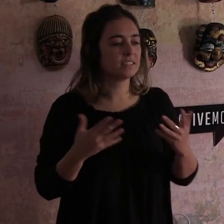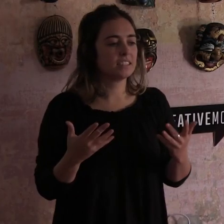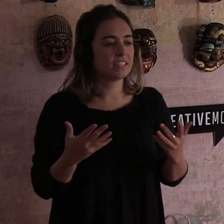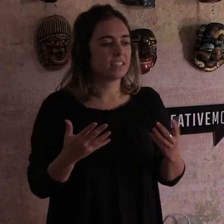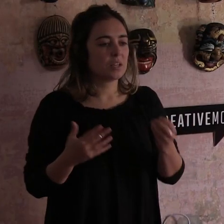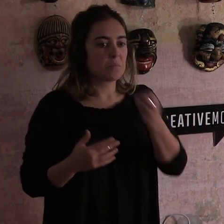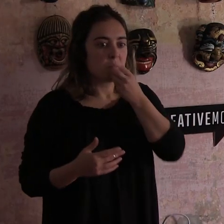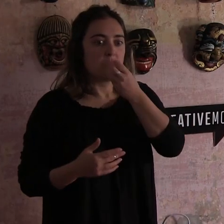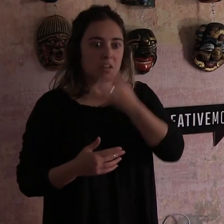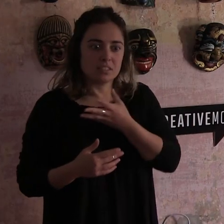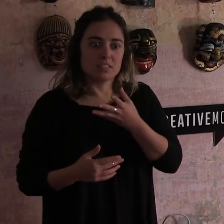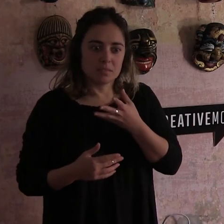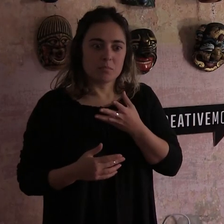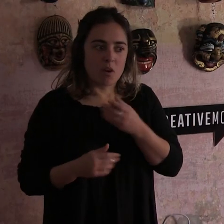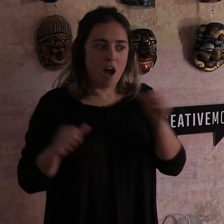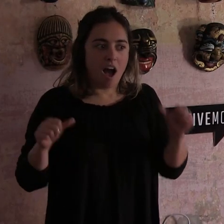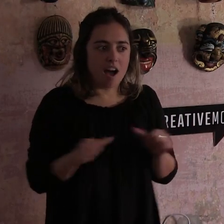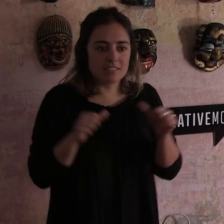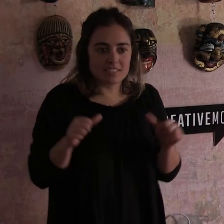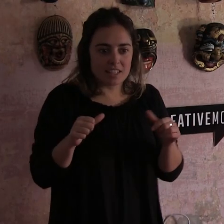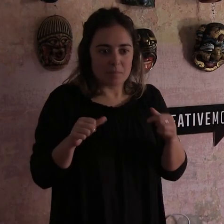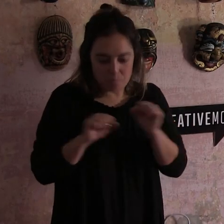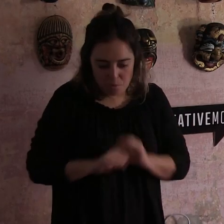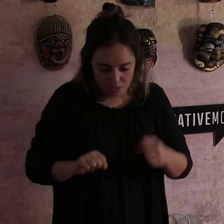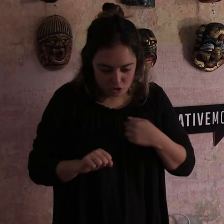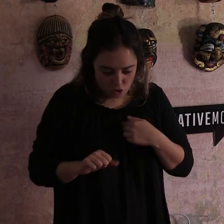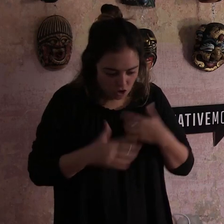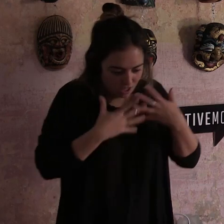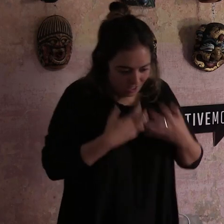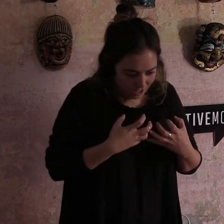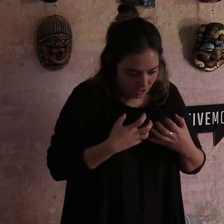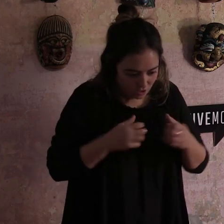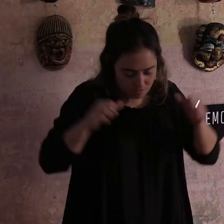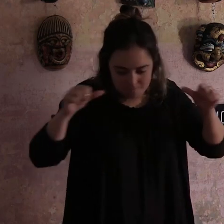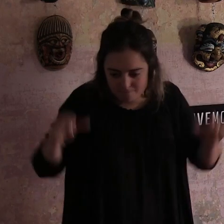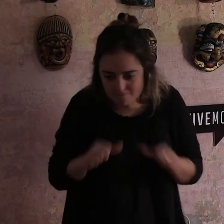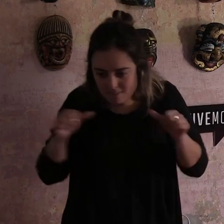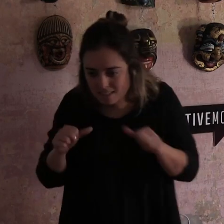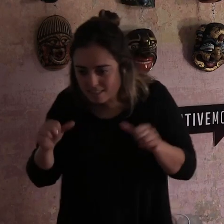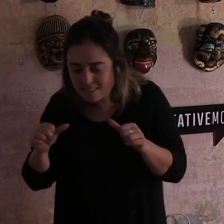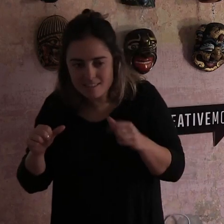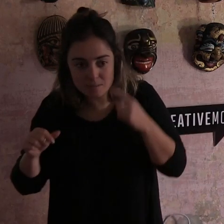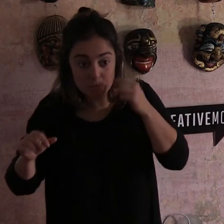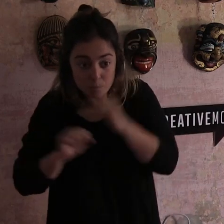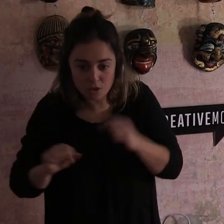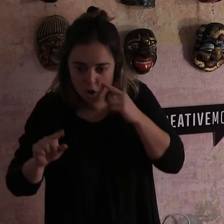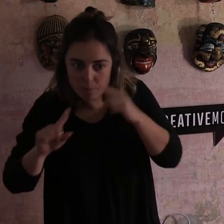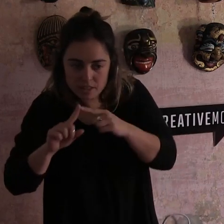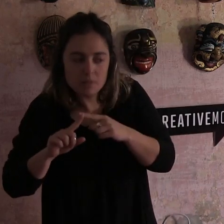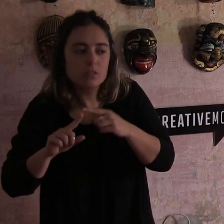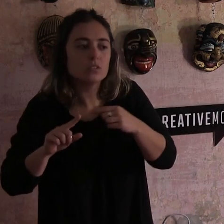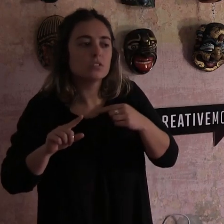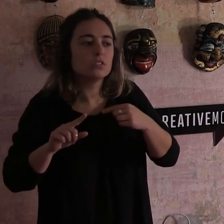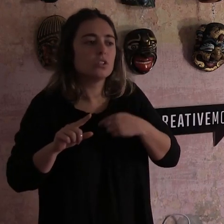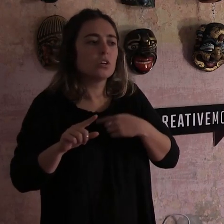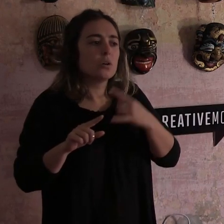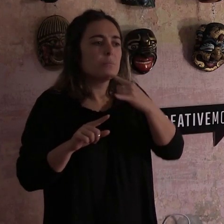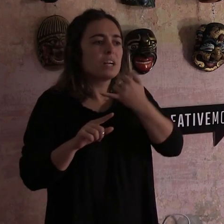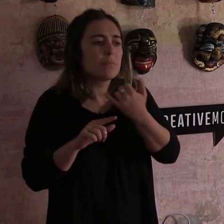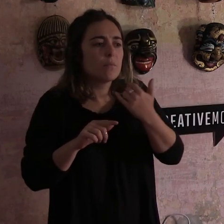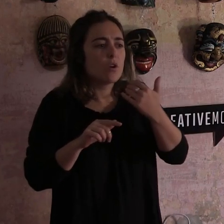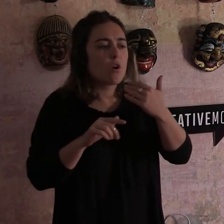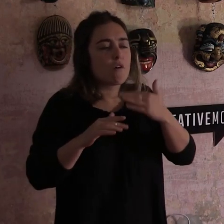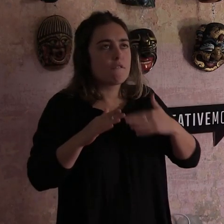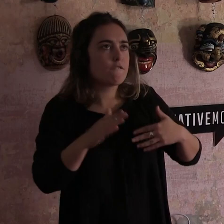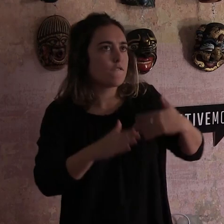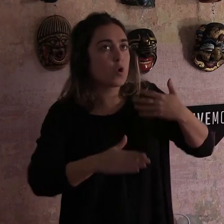Está buenísimo eso que decís de hacer lo que querés que pase, pero me pasa que no vi tanto la parte de fluir, cómo conectás